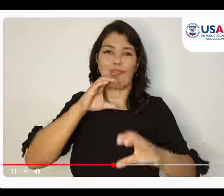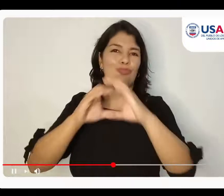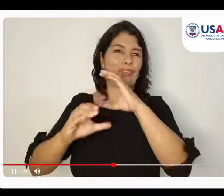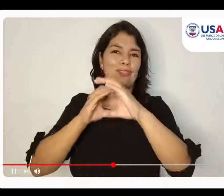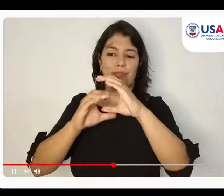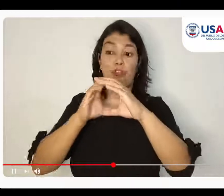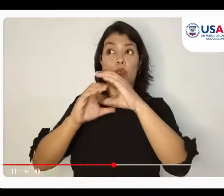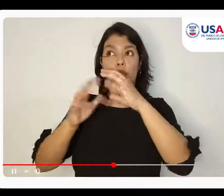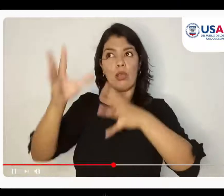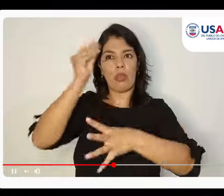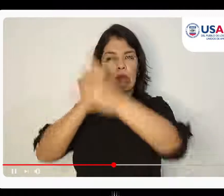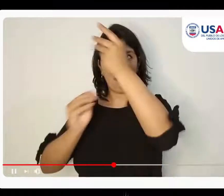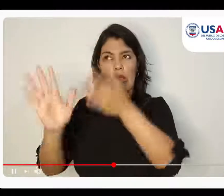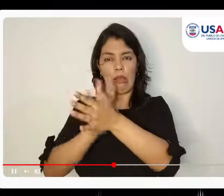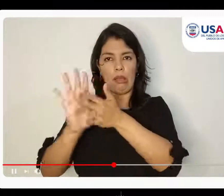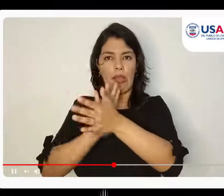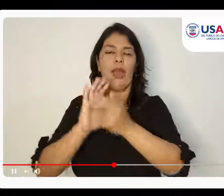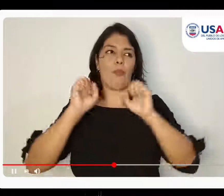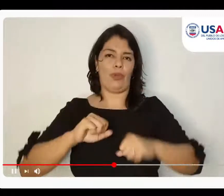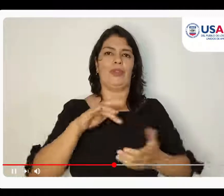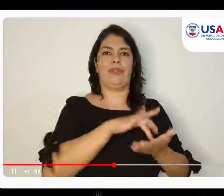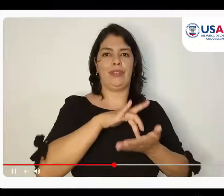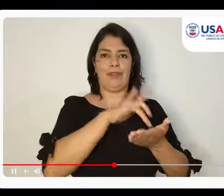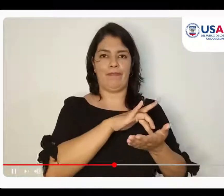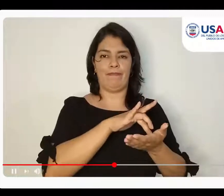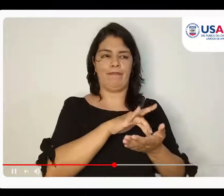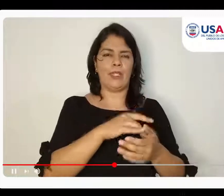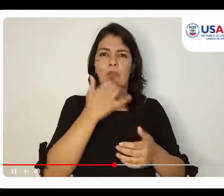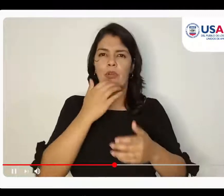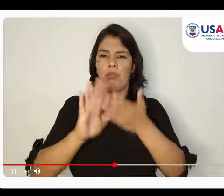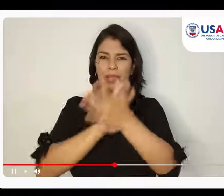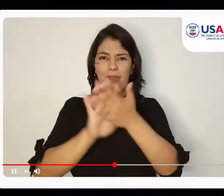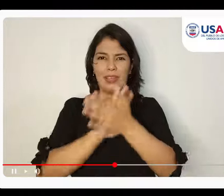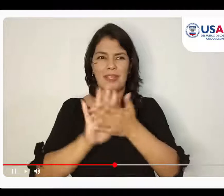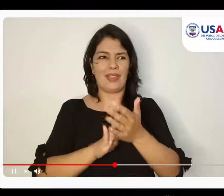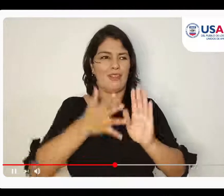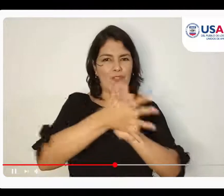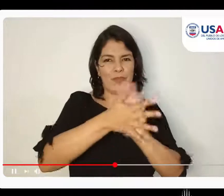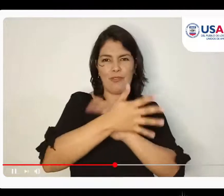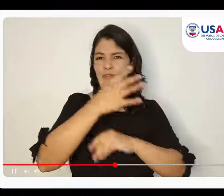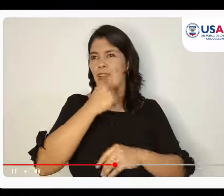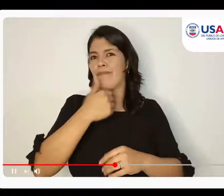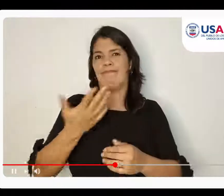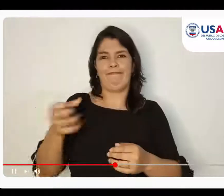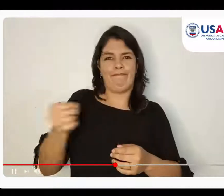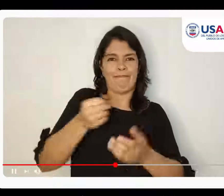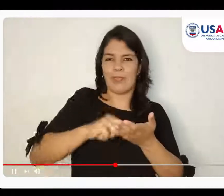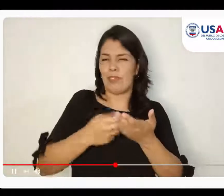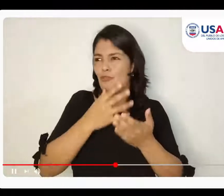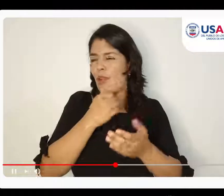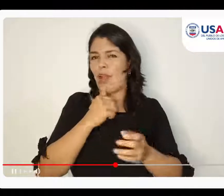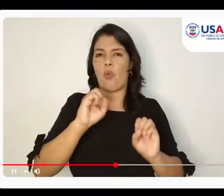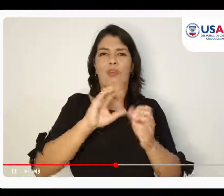permite la participación. Si no hay información en su idioma, bien sea porque no hay un intérprete, no hay un equipo de traducción, no